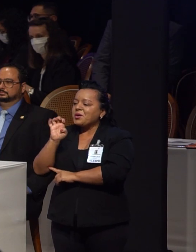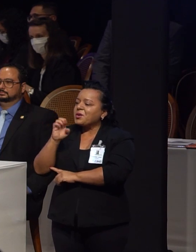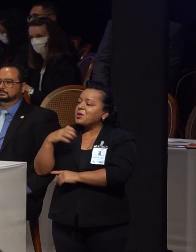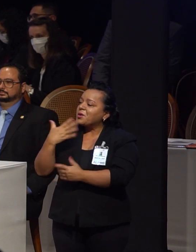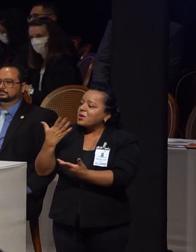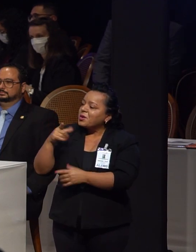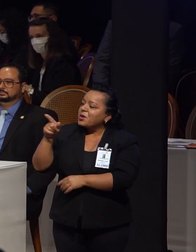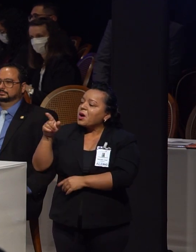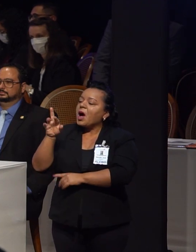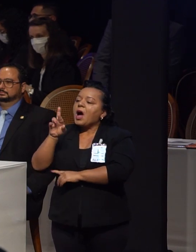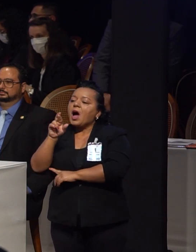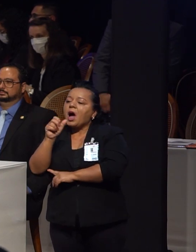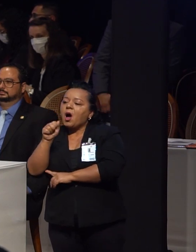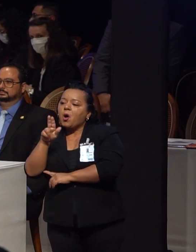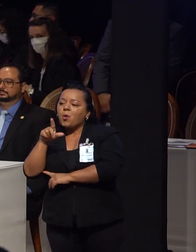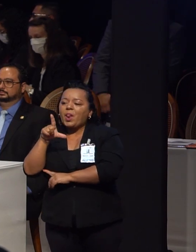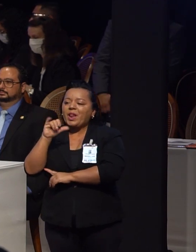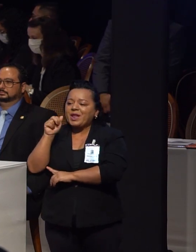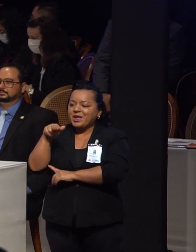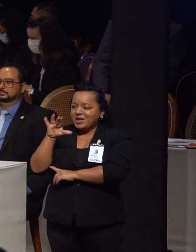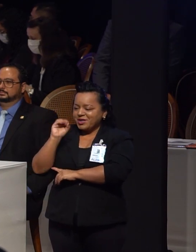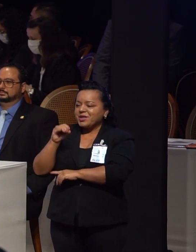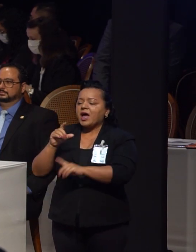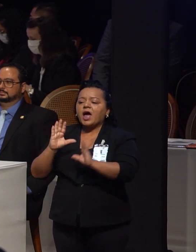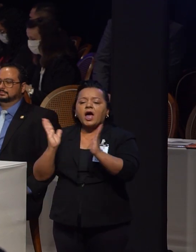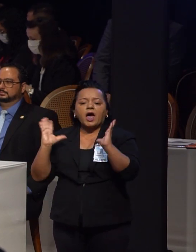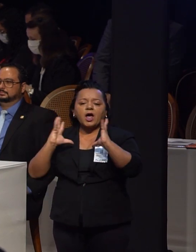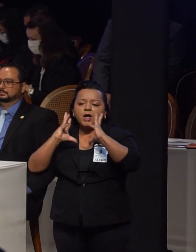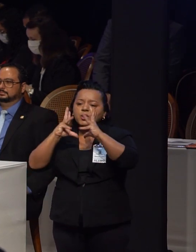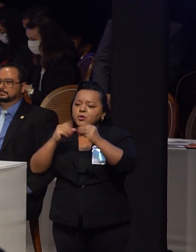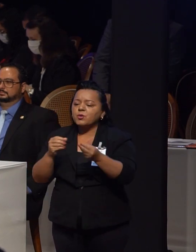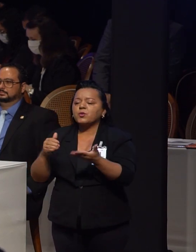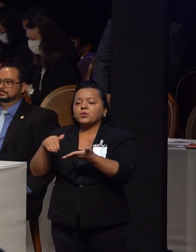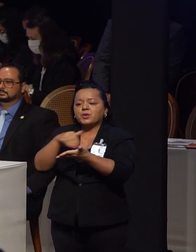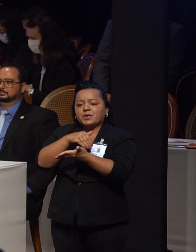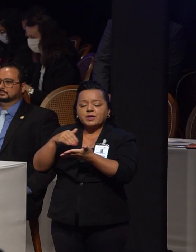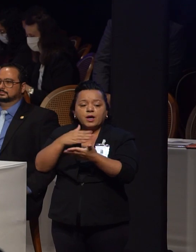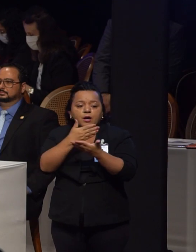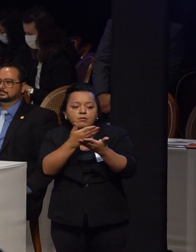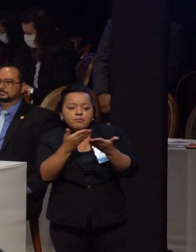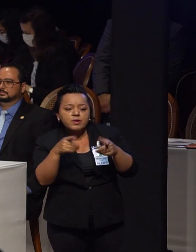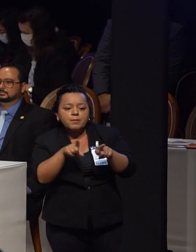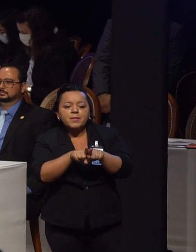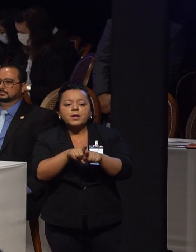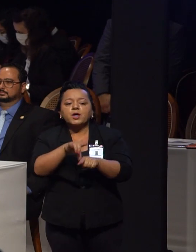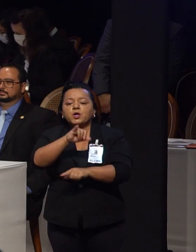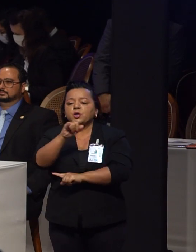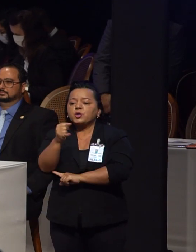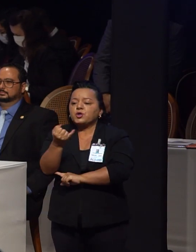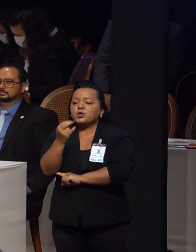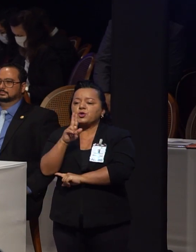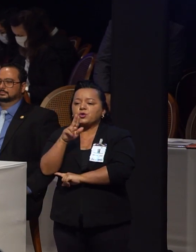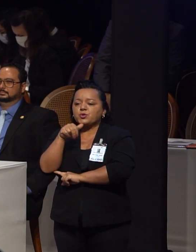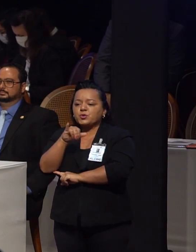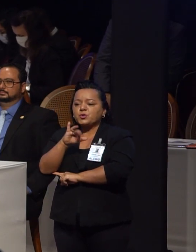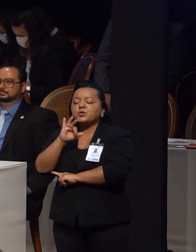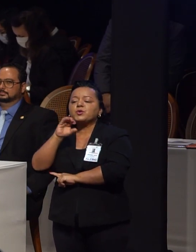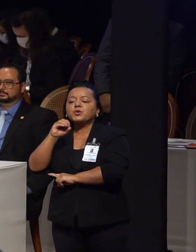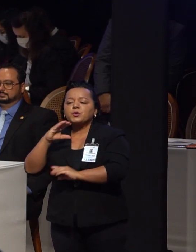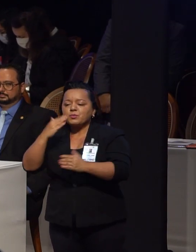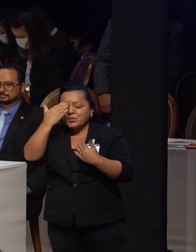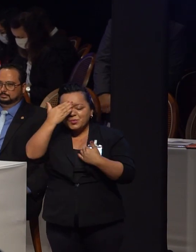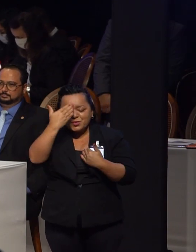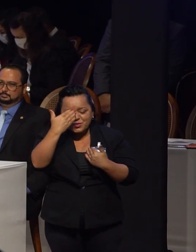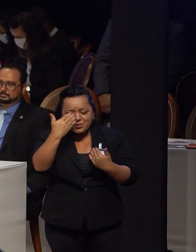o Raulino, a todos, representando a todos os secretários, Júnior, a todos vocês, muito